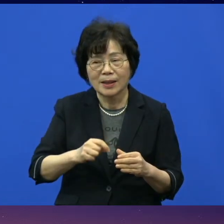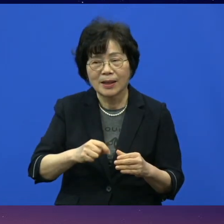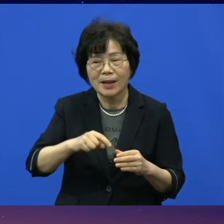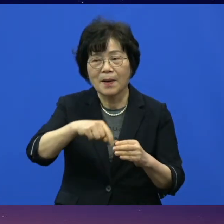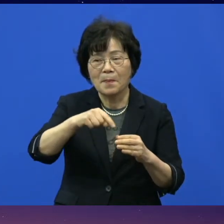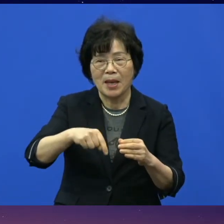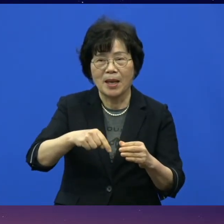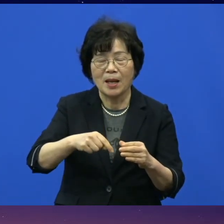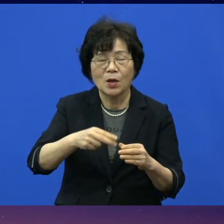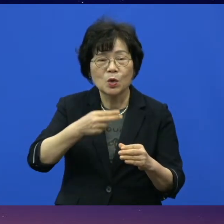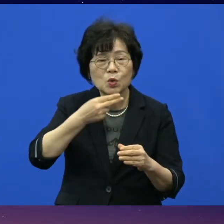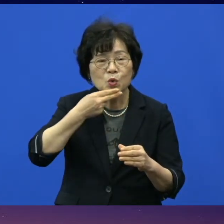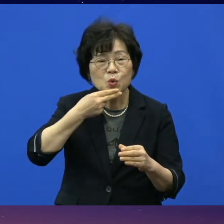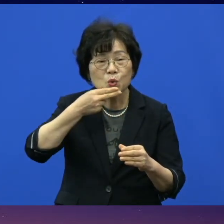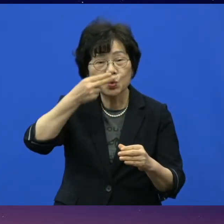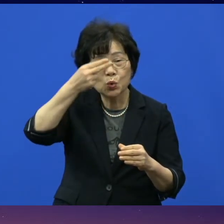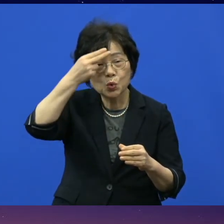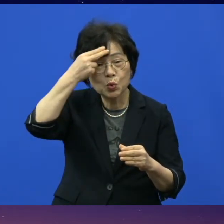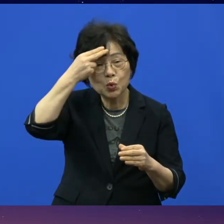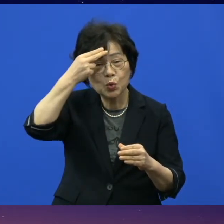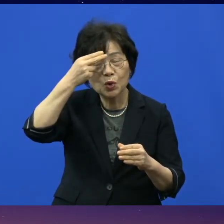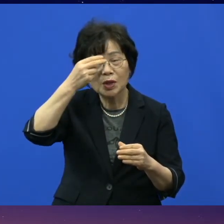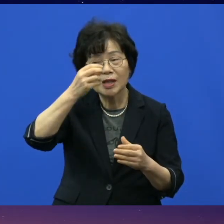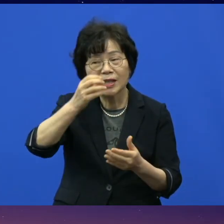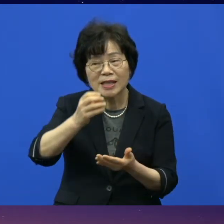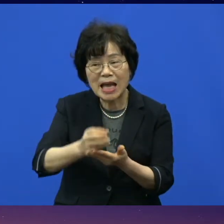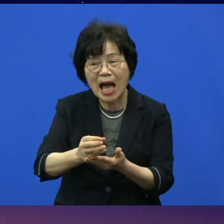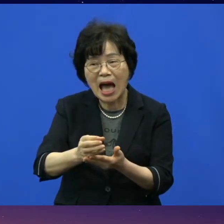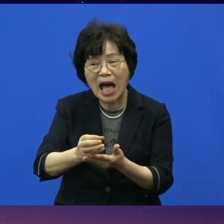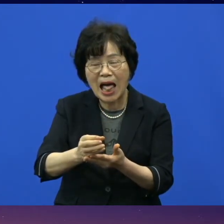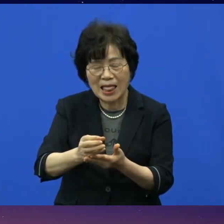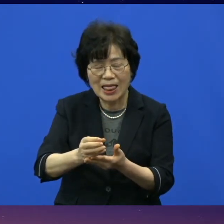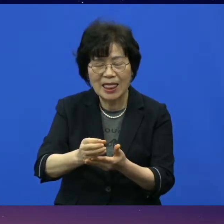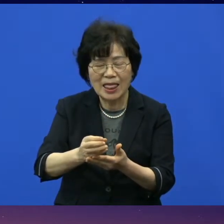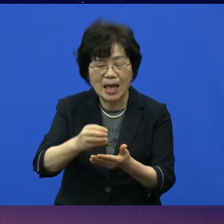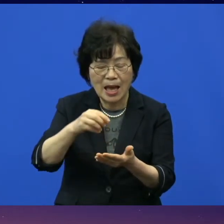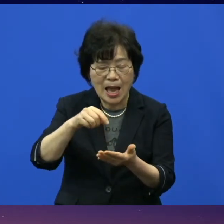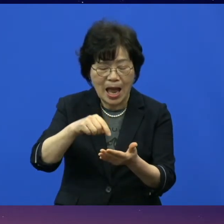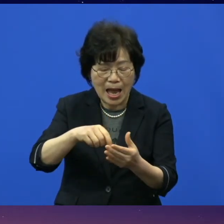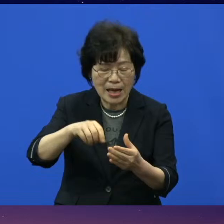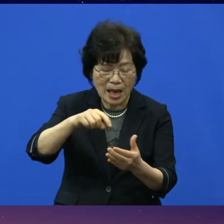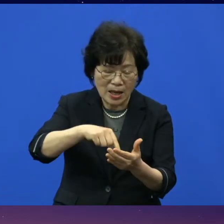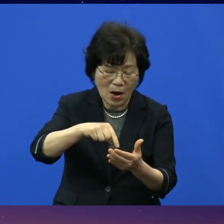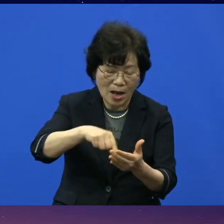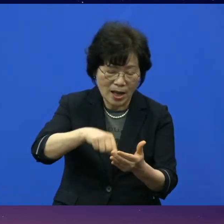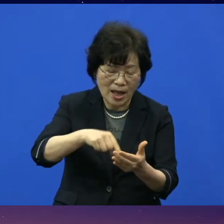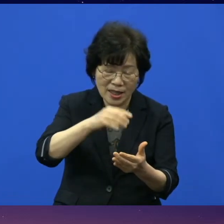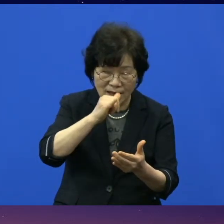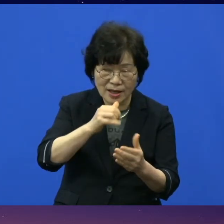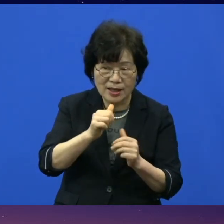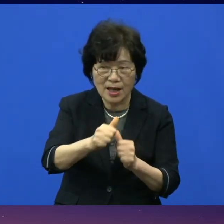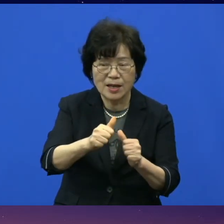술이 들었으면 술잔이 돼요. 이 뭐가 들어있느냐? 내용물에 따라서 다르게 불려진다.